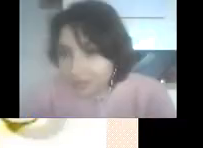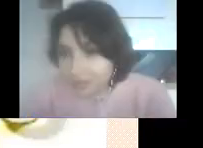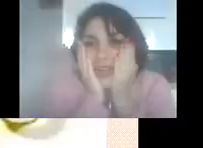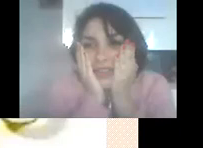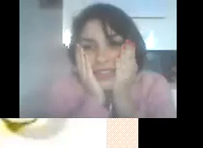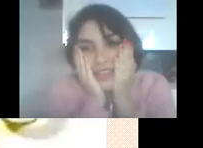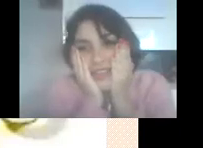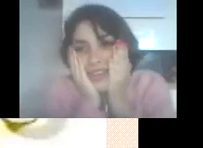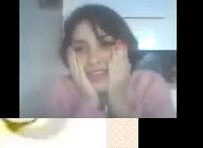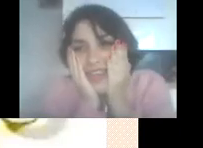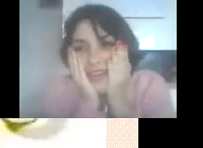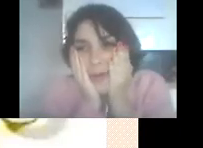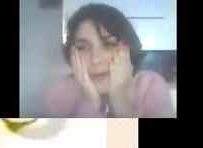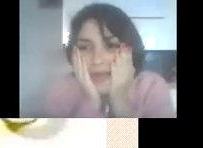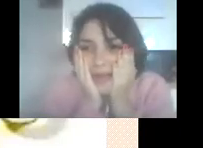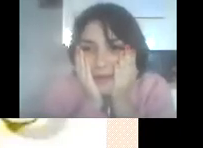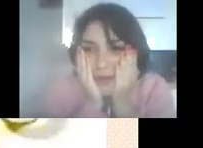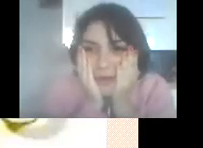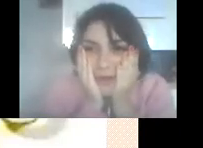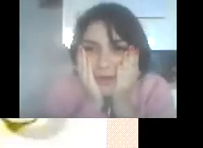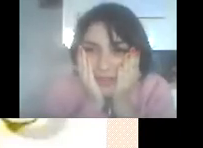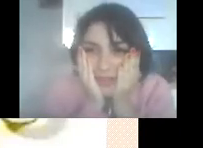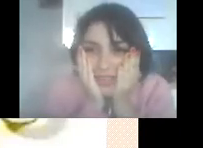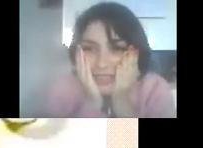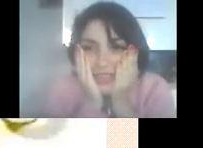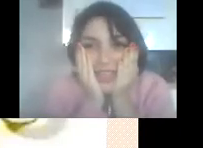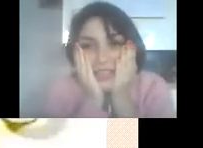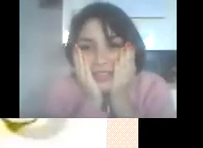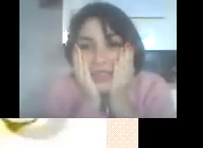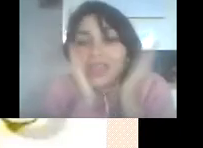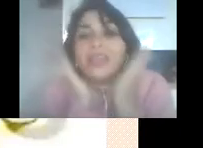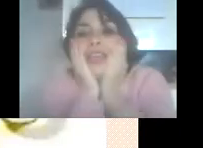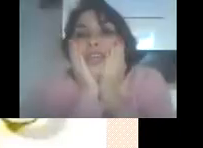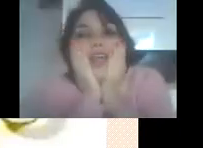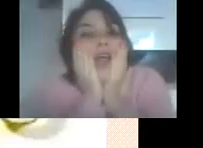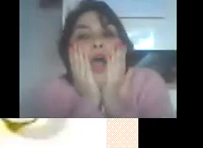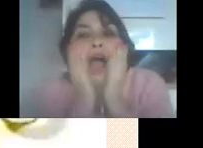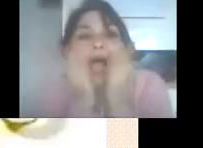¡Oh! Miren lo que está haciendo el Diego. ¡Wow! ¿Y eso qué?